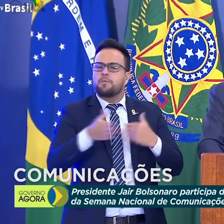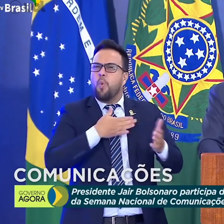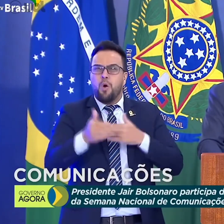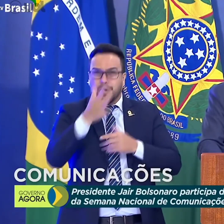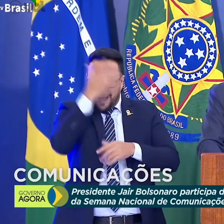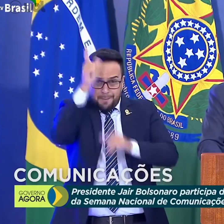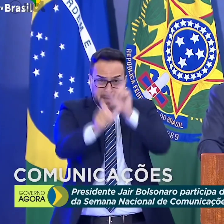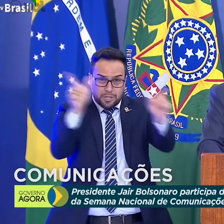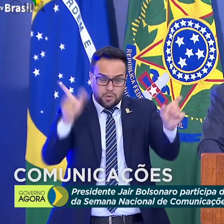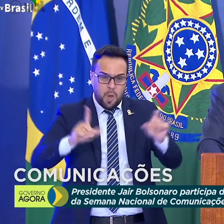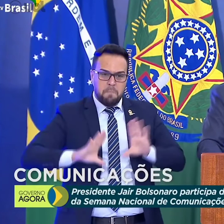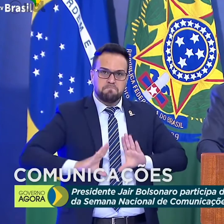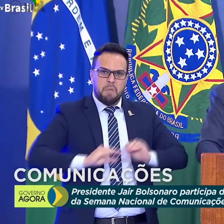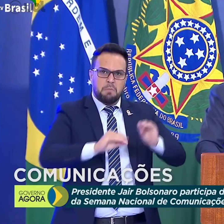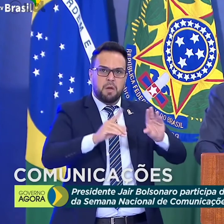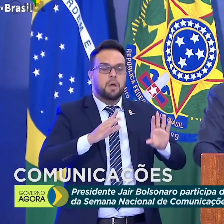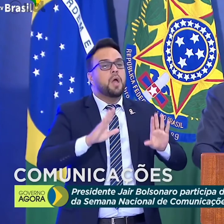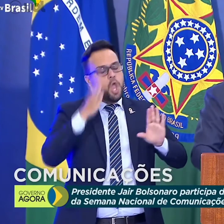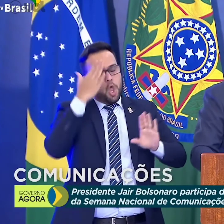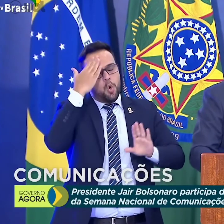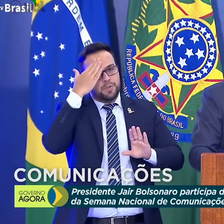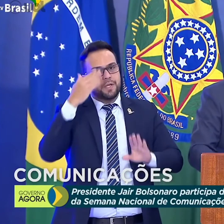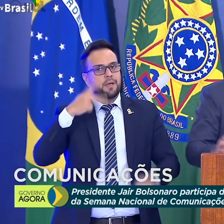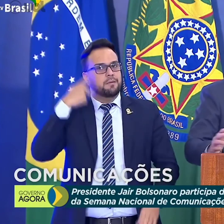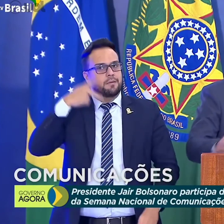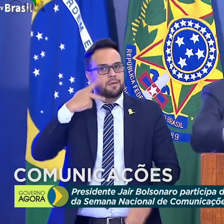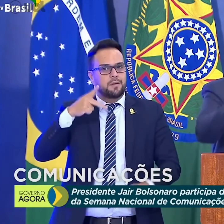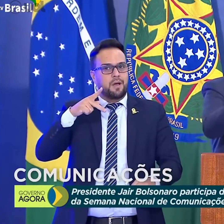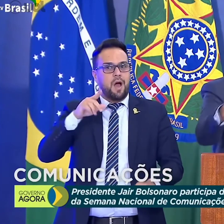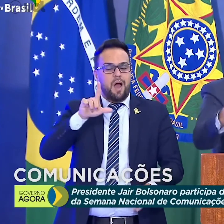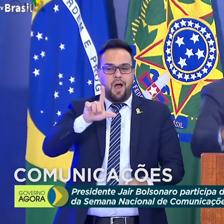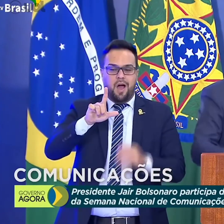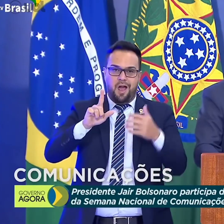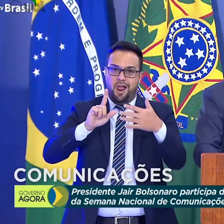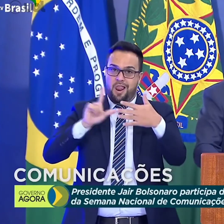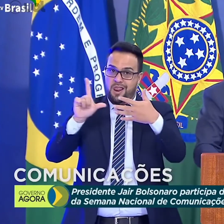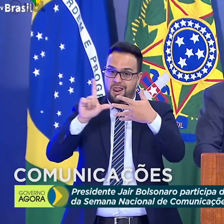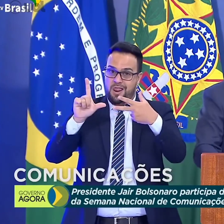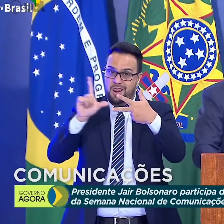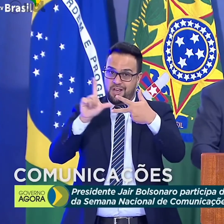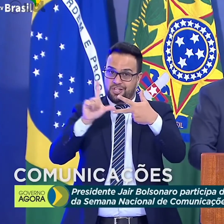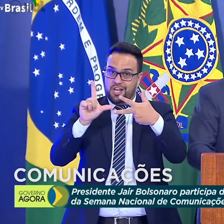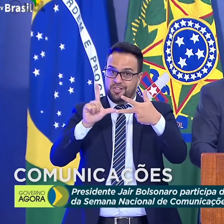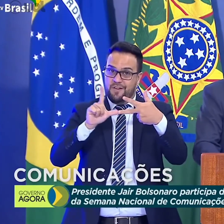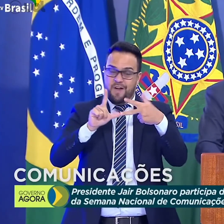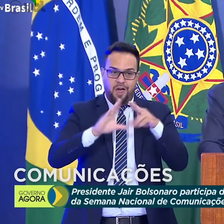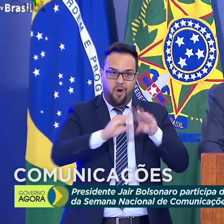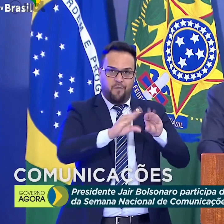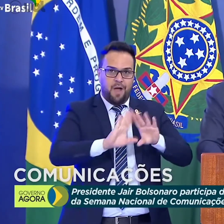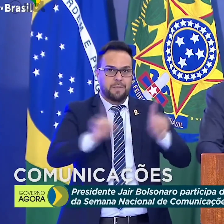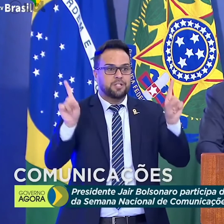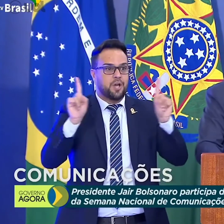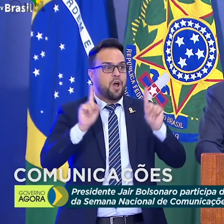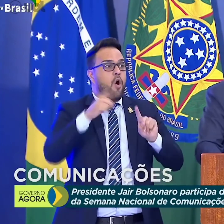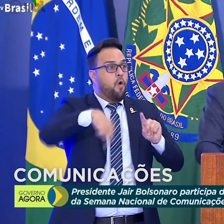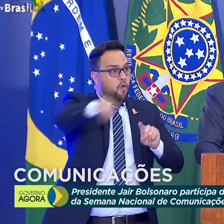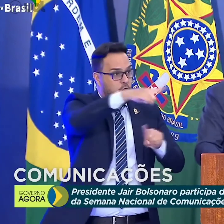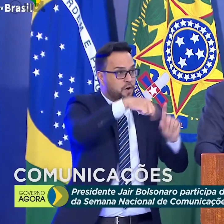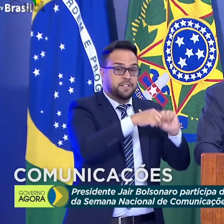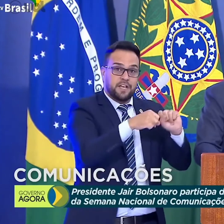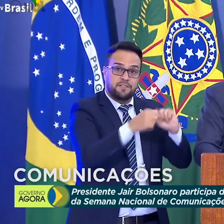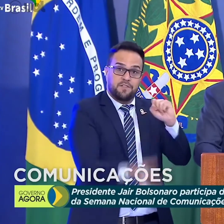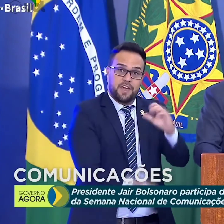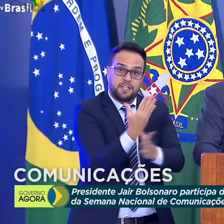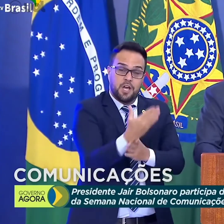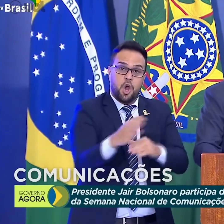seja. Sei que o Legislativo não contestará. Afinal de contas, vocês fizeram a Constituição de